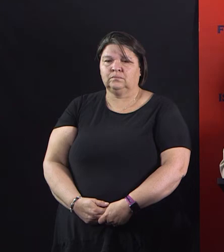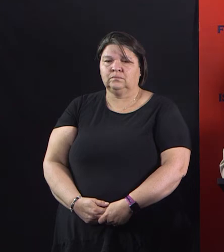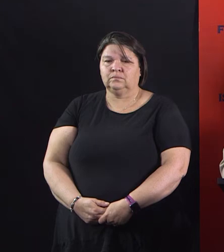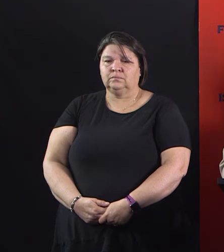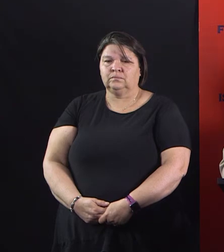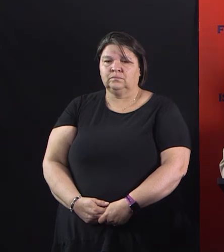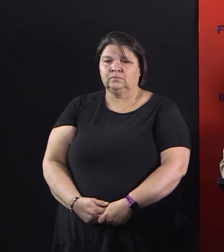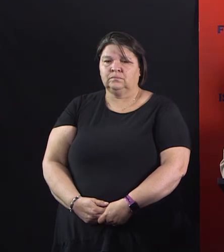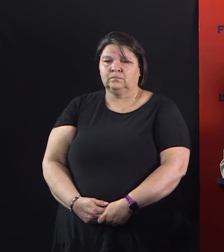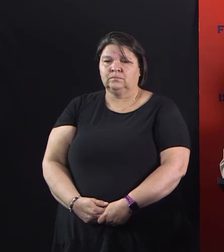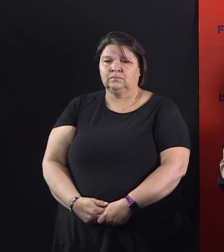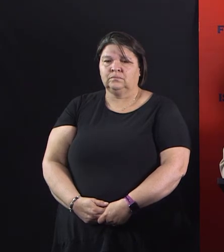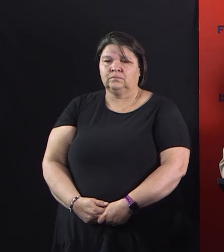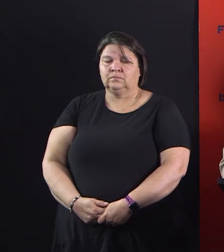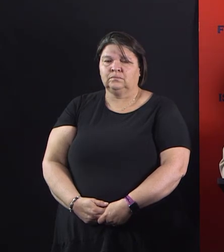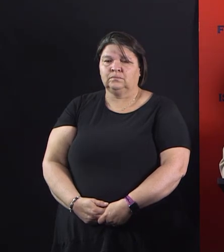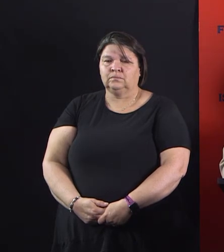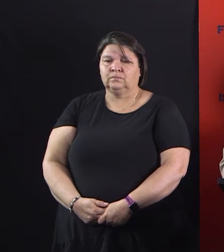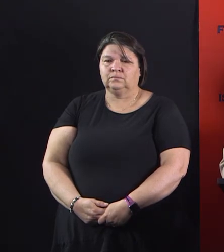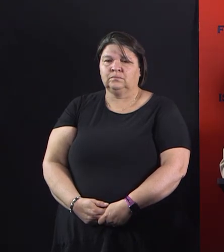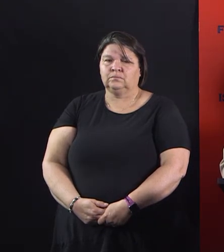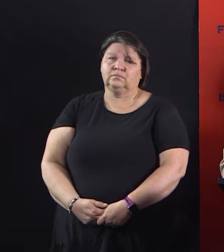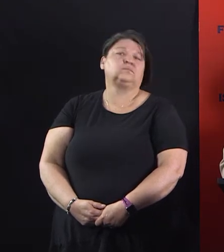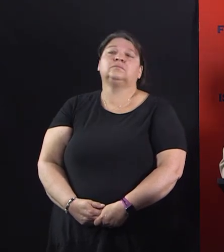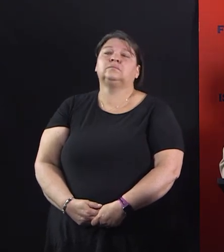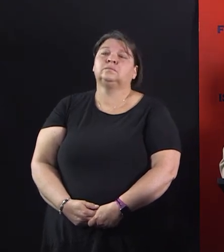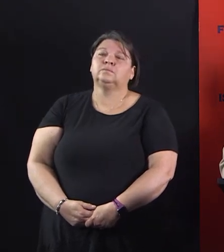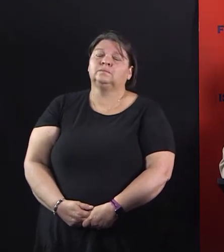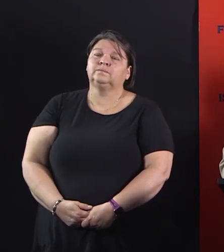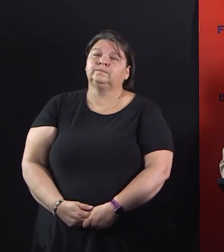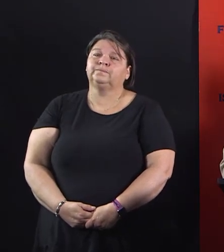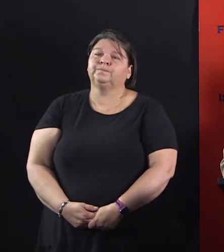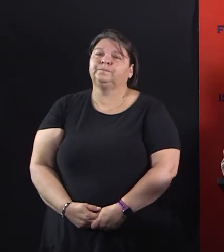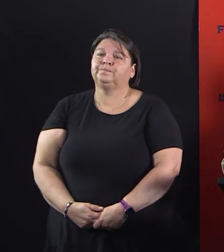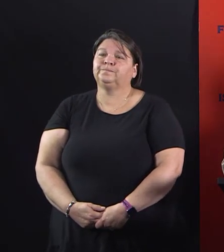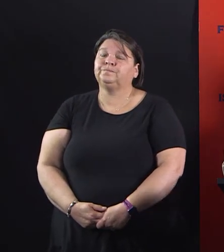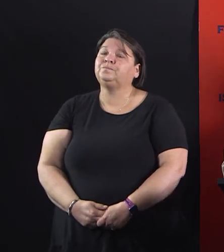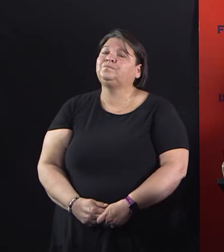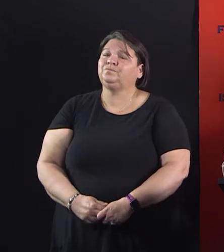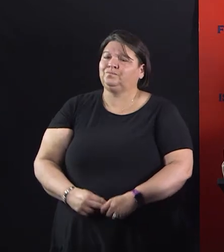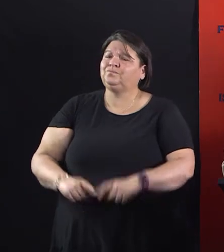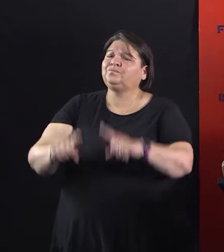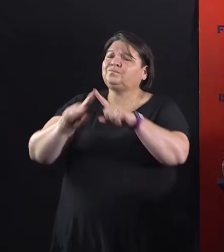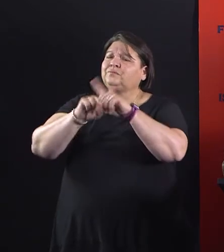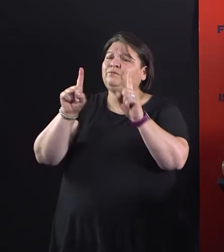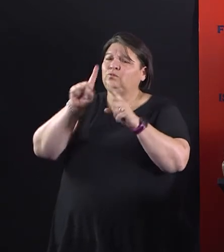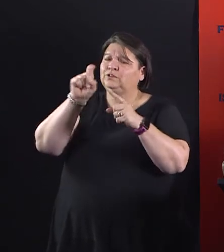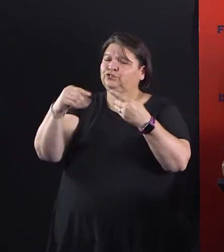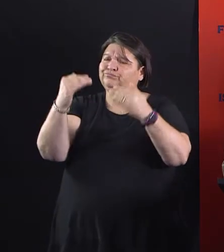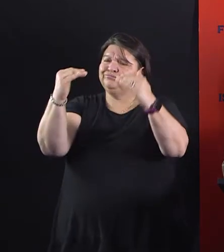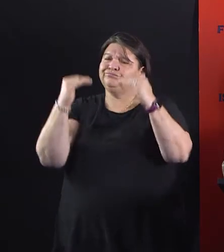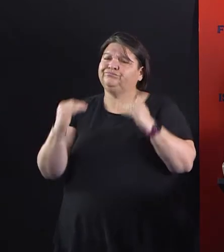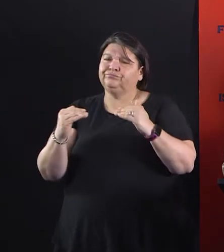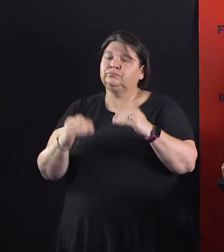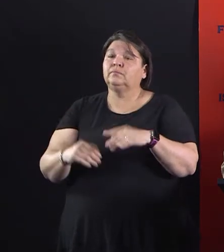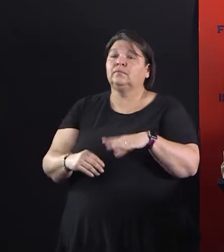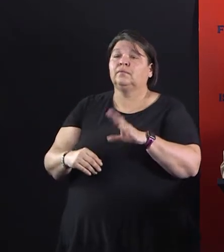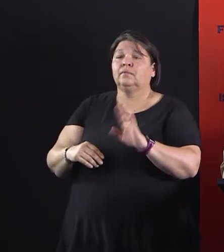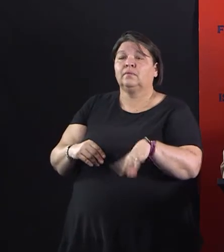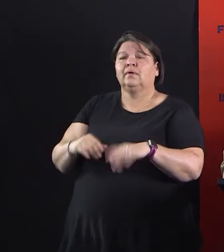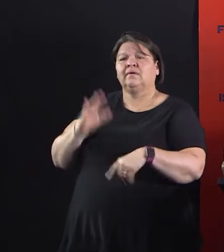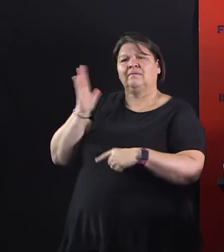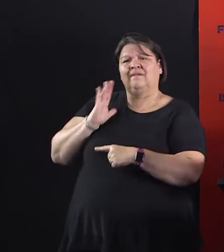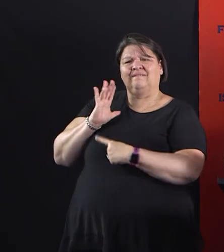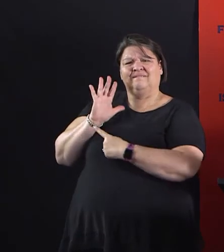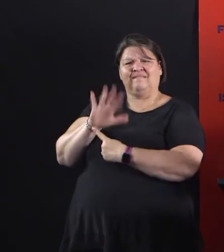al 911 inmediatamente. We had another question about why our numbers jumped from 55 to 94, and I